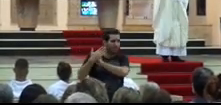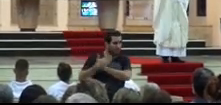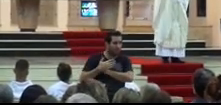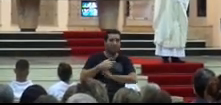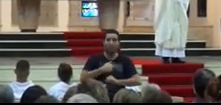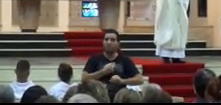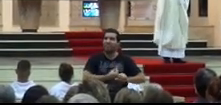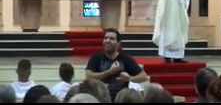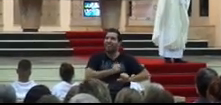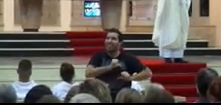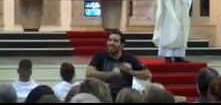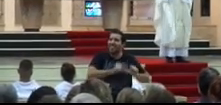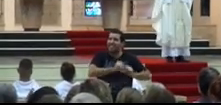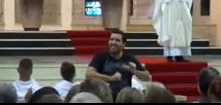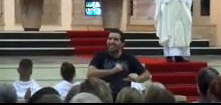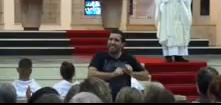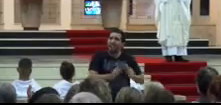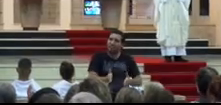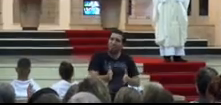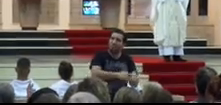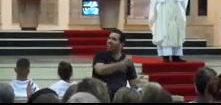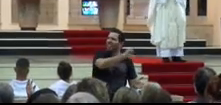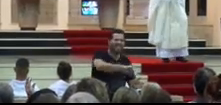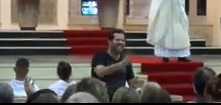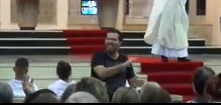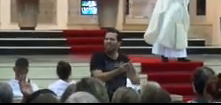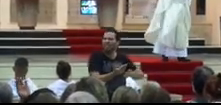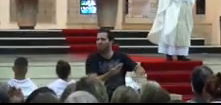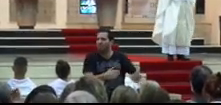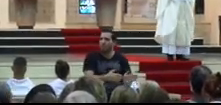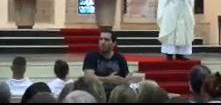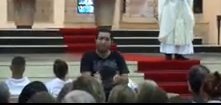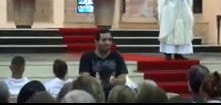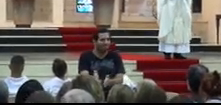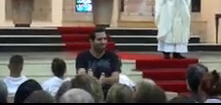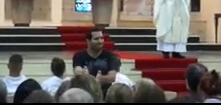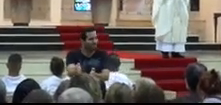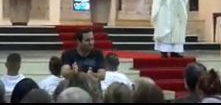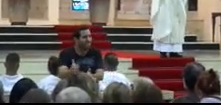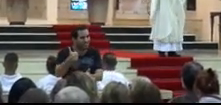convívio, saciar a sede, purificar.